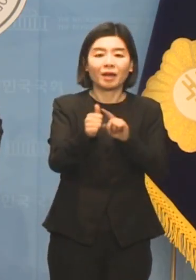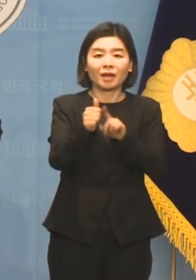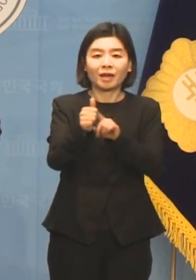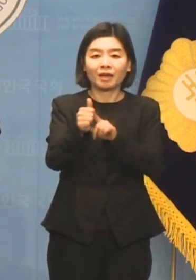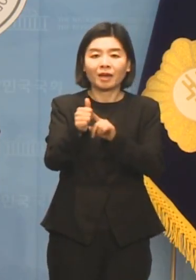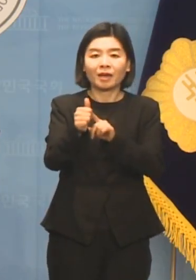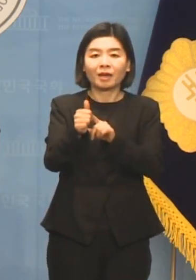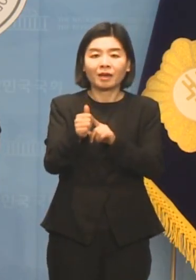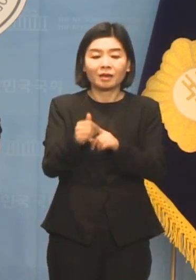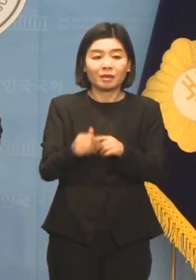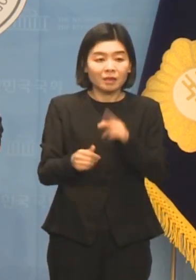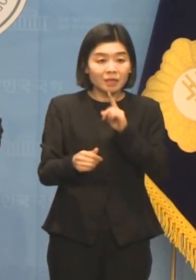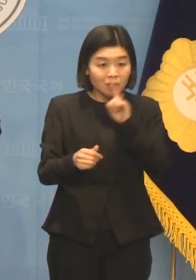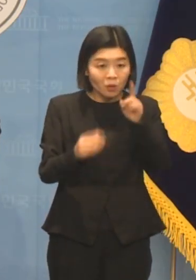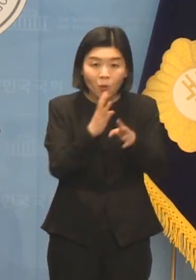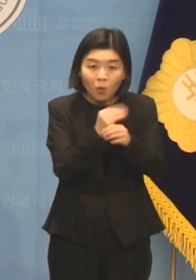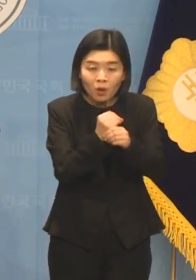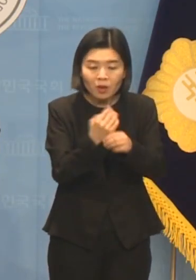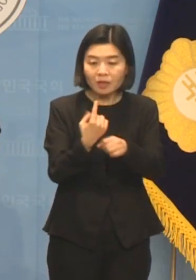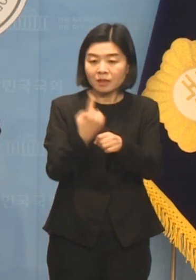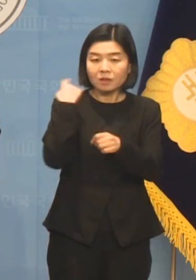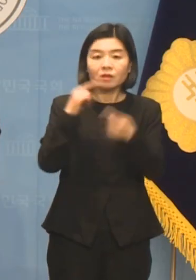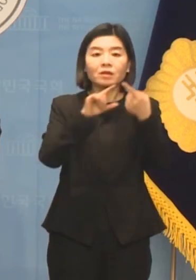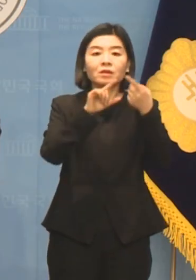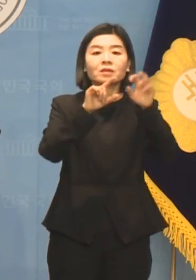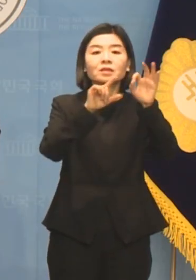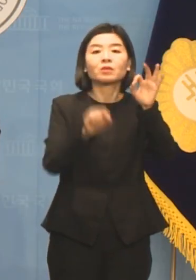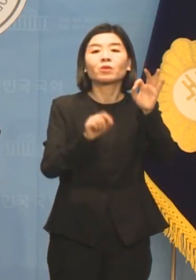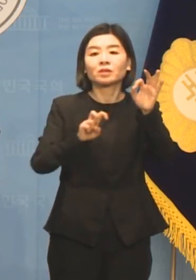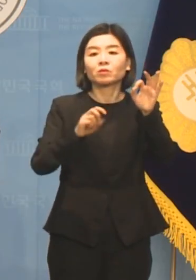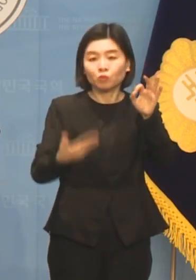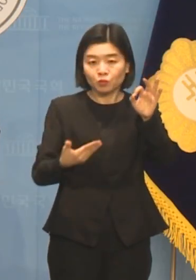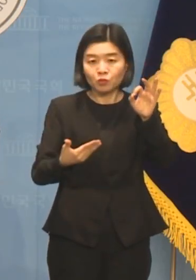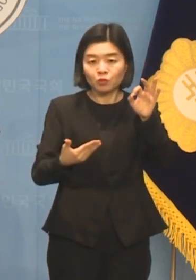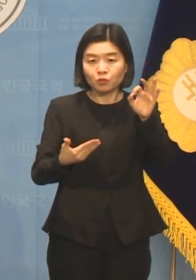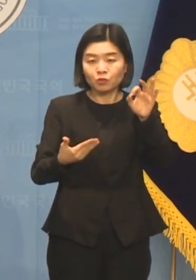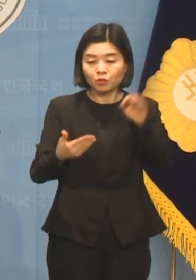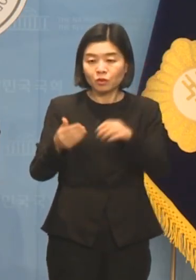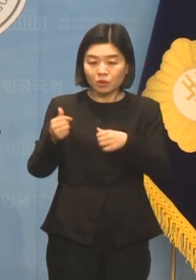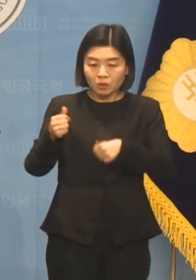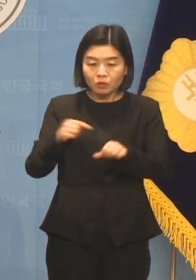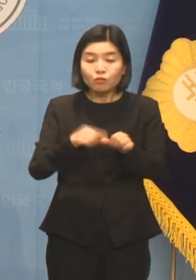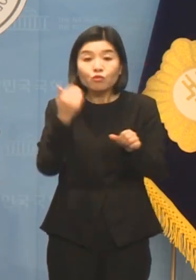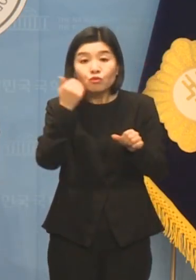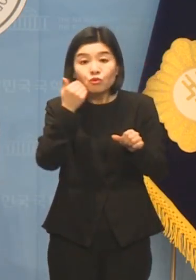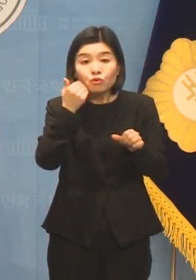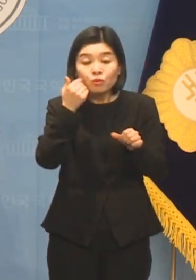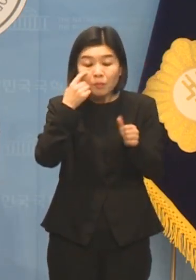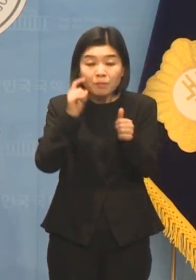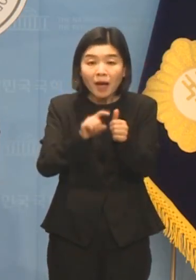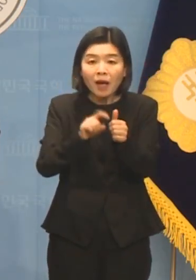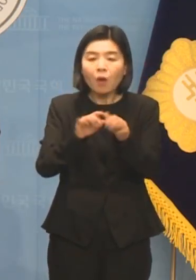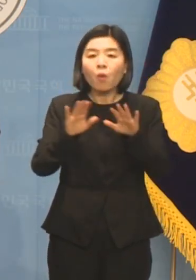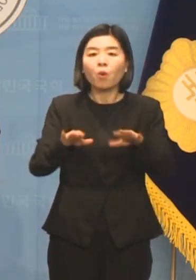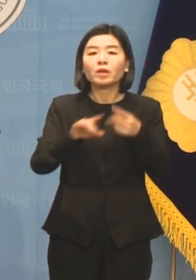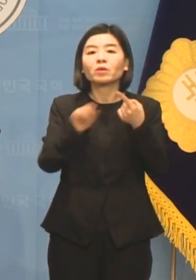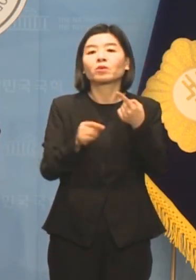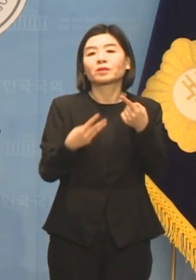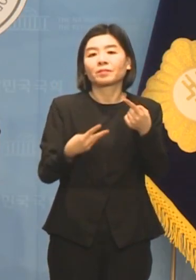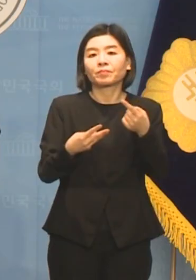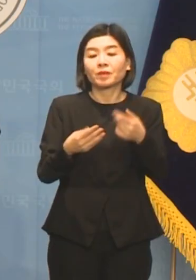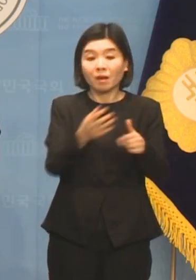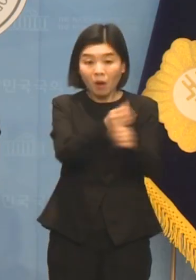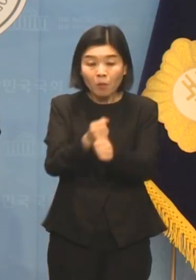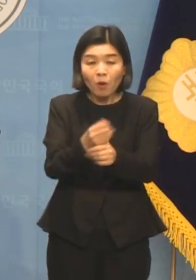접수된 것은 작년 10월 29일이고 신원을 특정한 것은 올해 1월 3일입니다. 그로부터 검거는 다시 지난